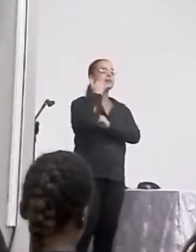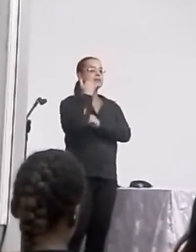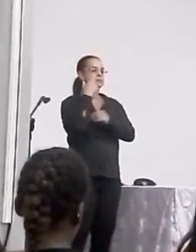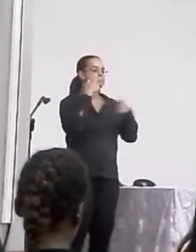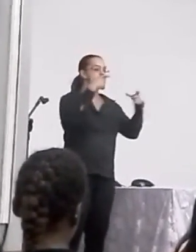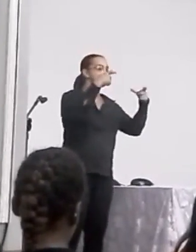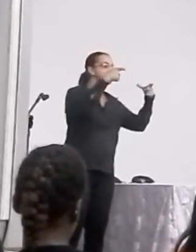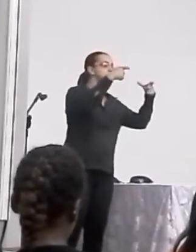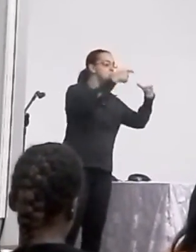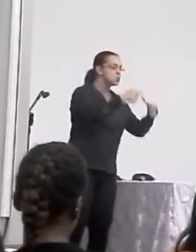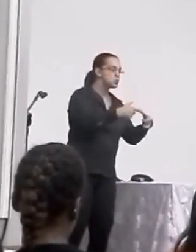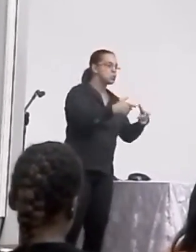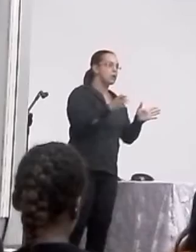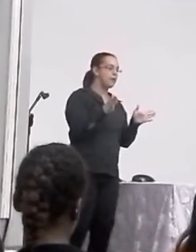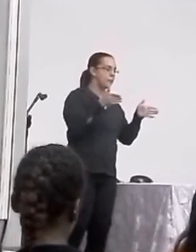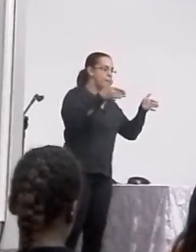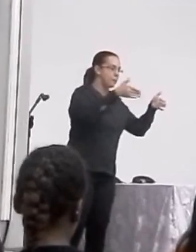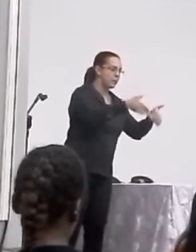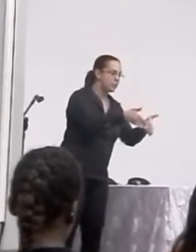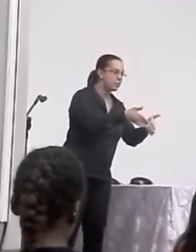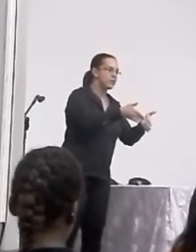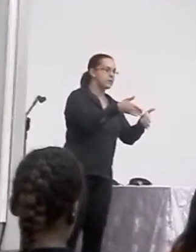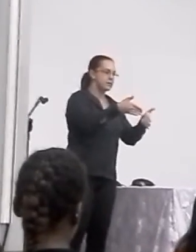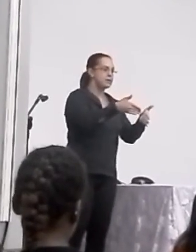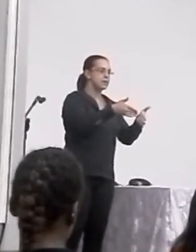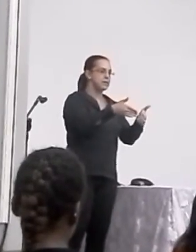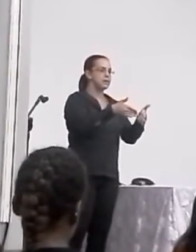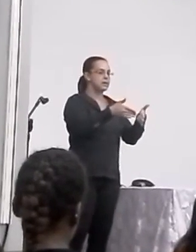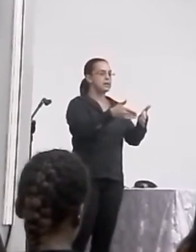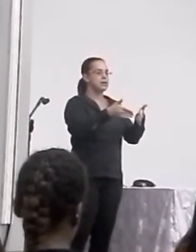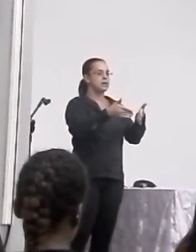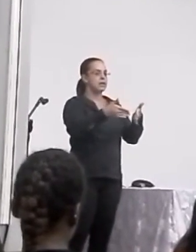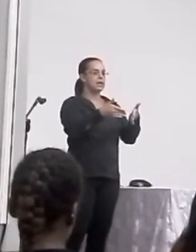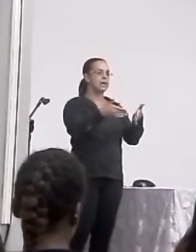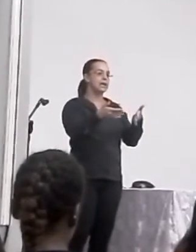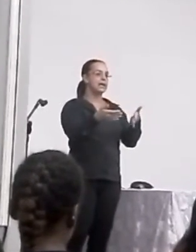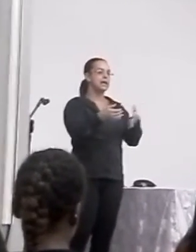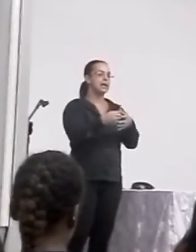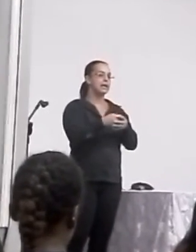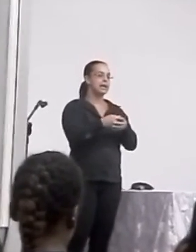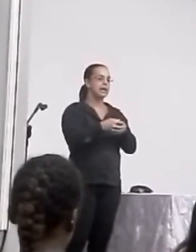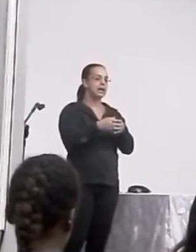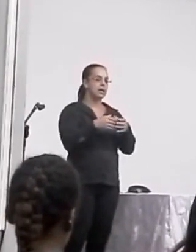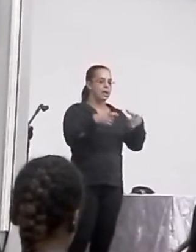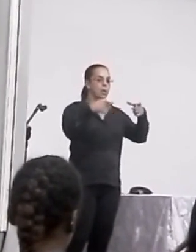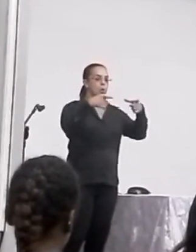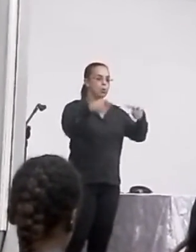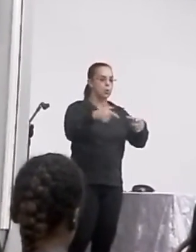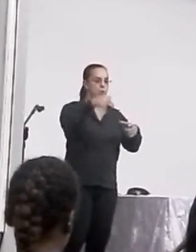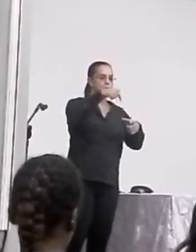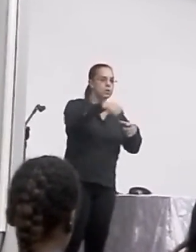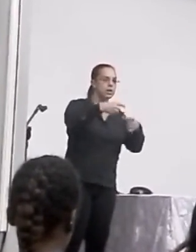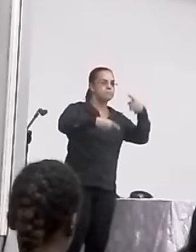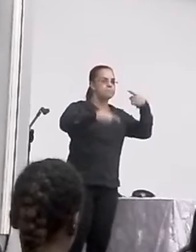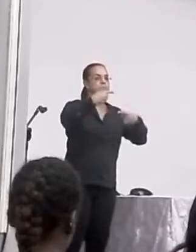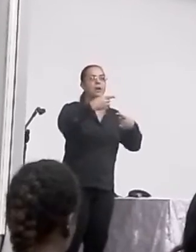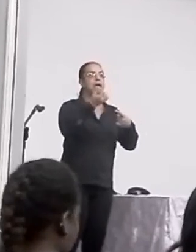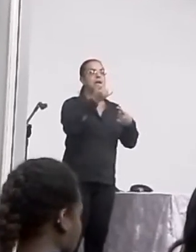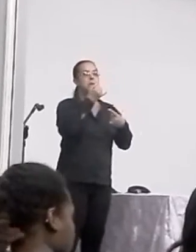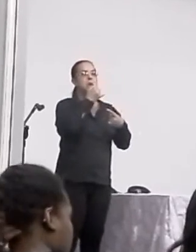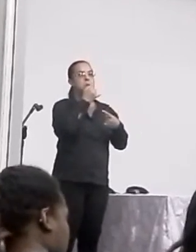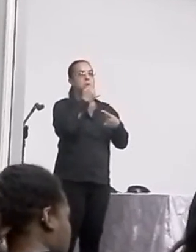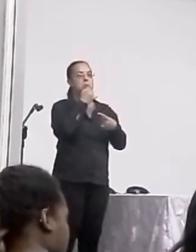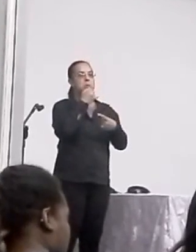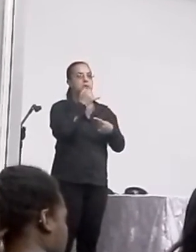coisa chocante, no Brasil, onde se pode discutir se talvez o Lula for presidente